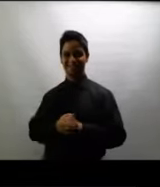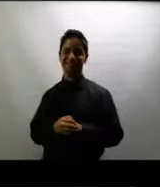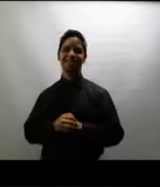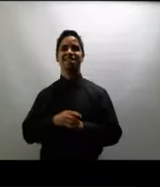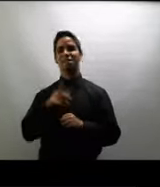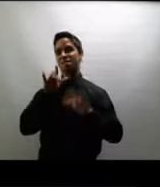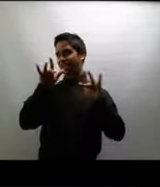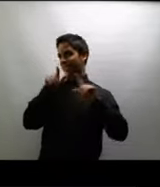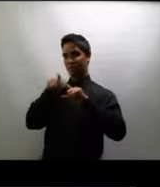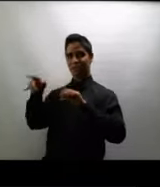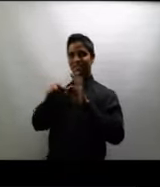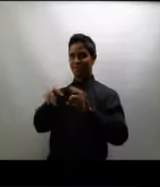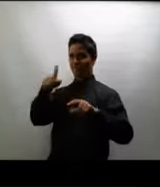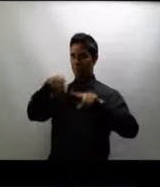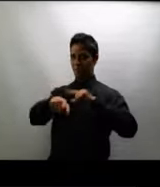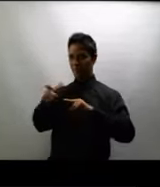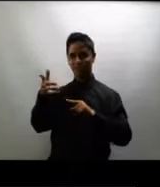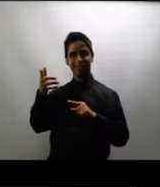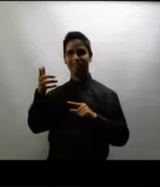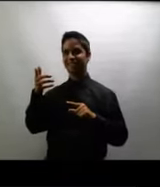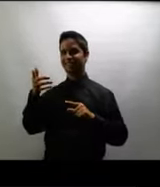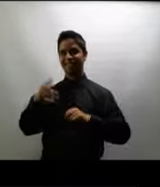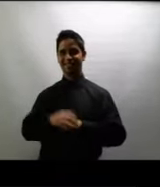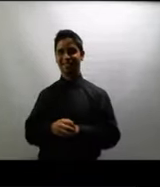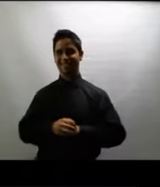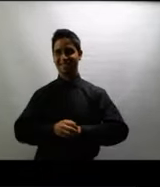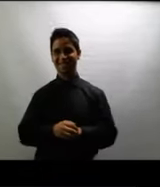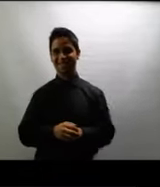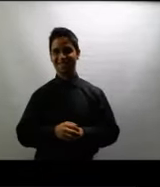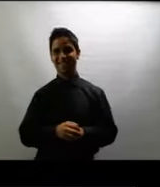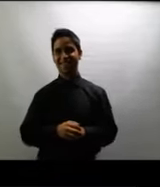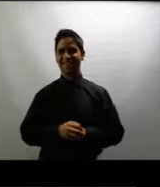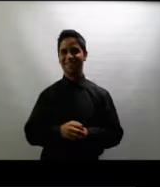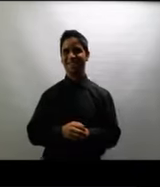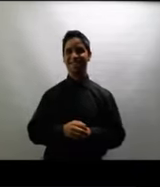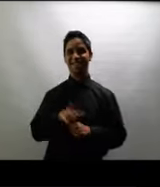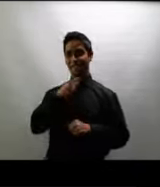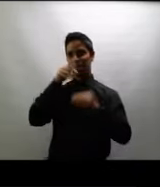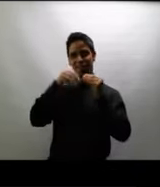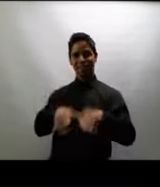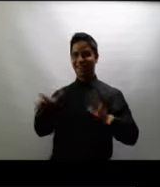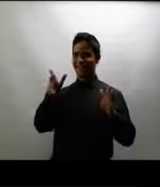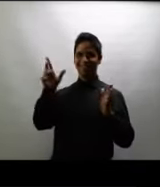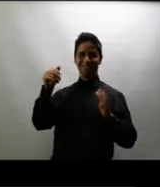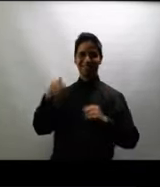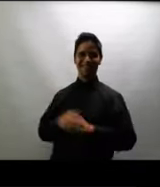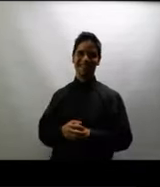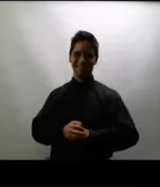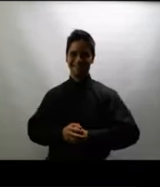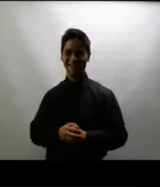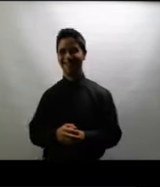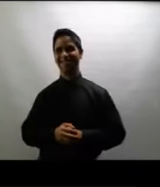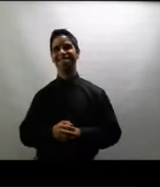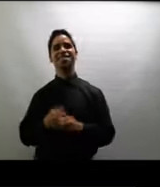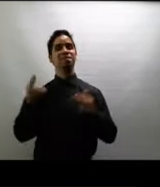pobre José no puede ay, seguir. ¡Ay, no lo vi! Te lo perdiste.